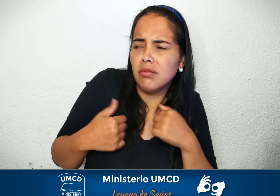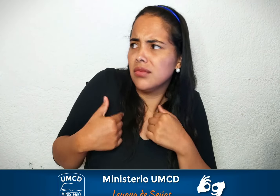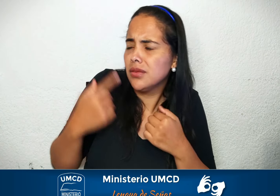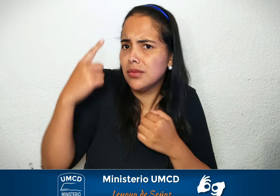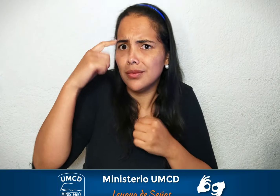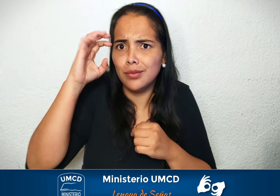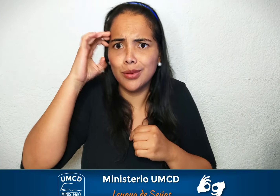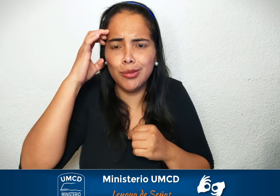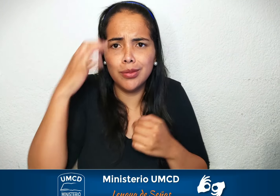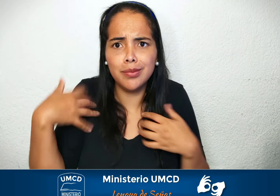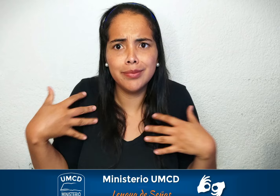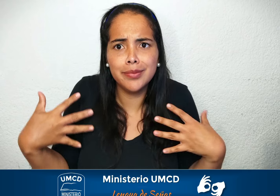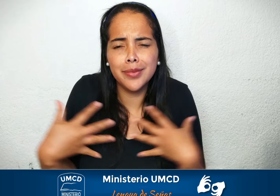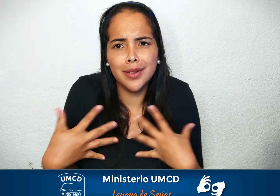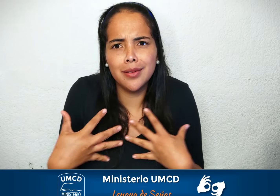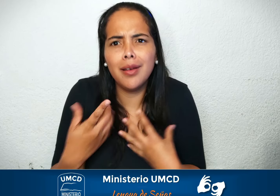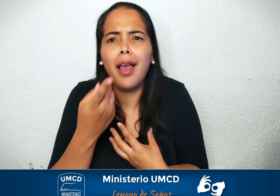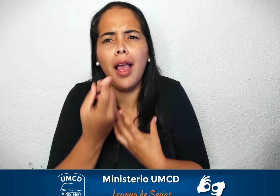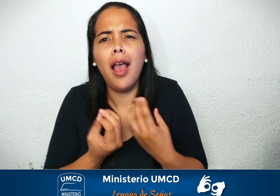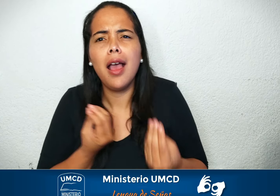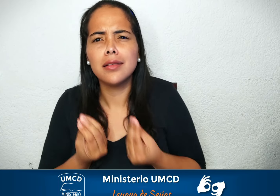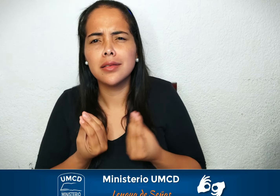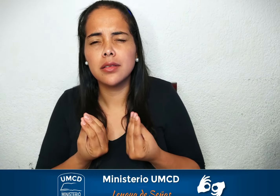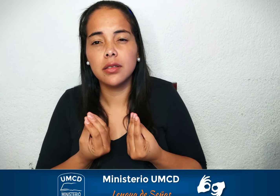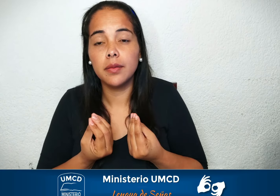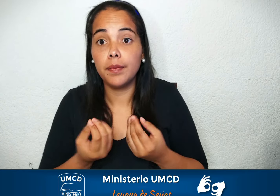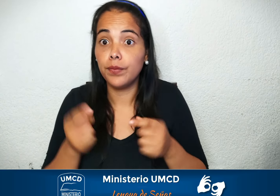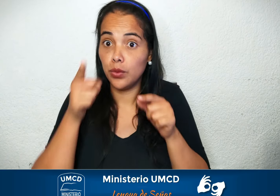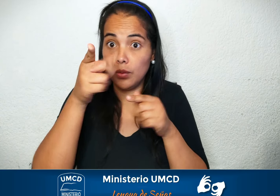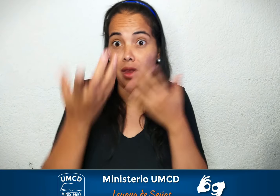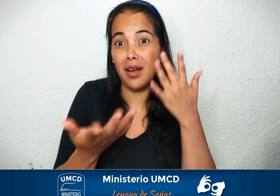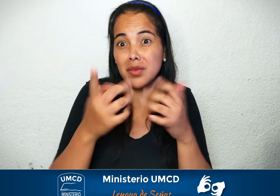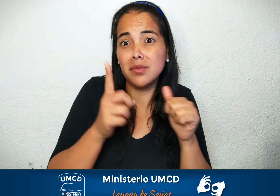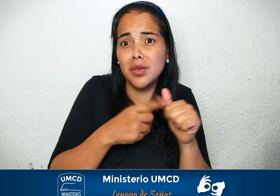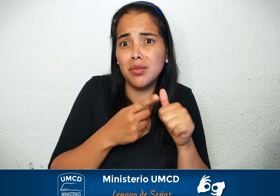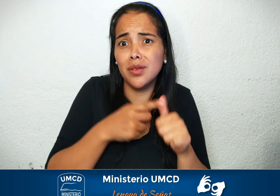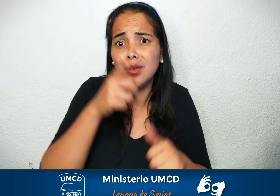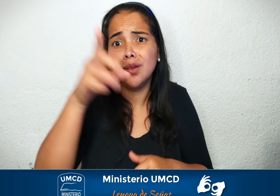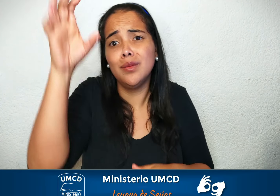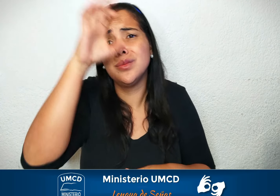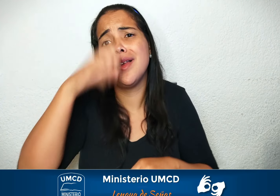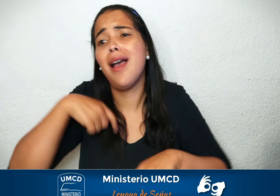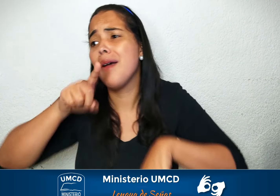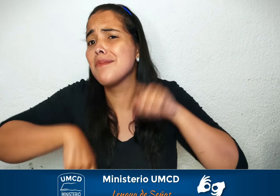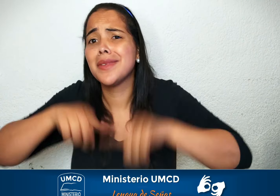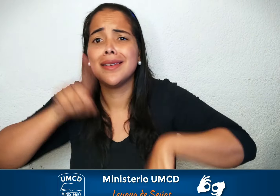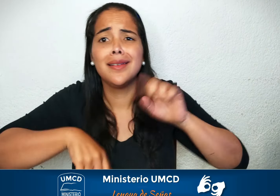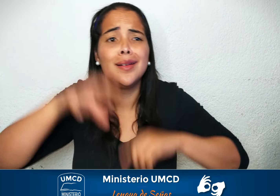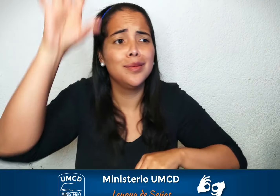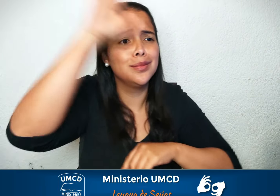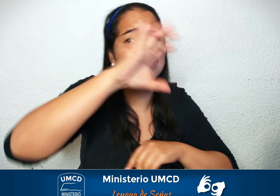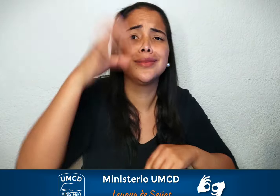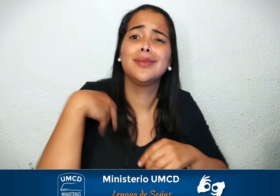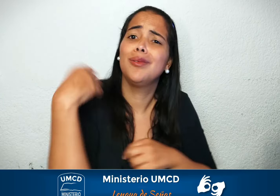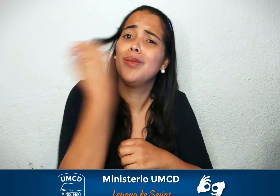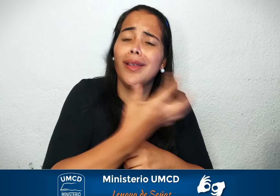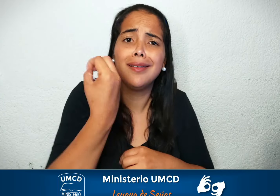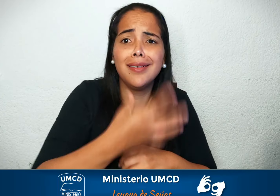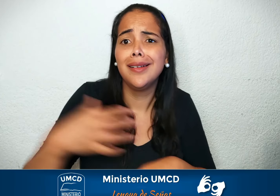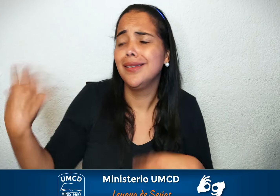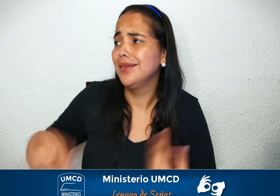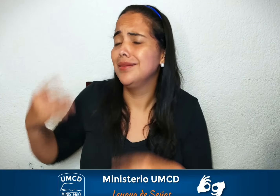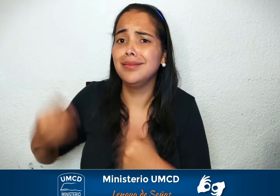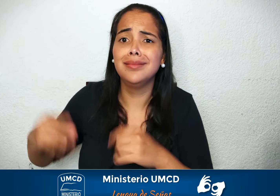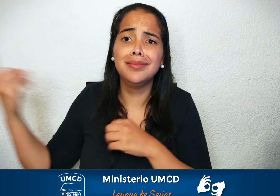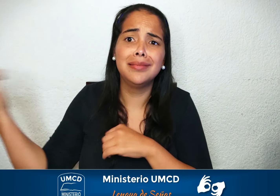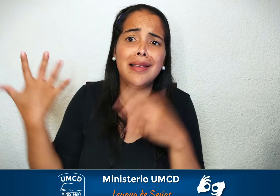que estás viviendo en ese momento. Lo primero que haces es buscar a un amigo, es llamarlo para comentarle lo